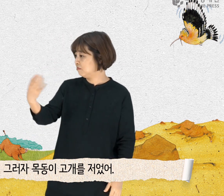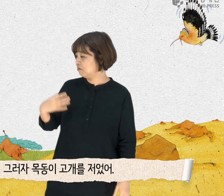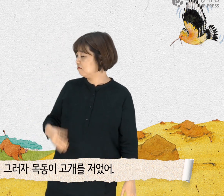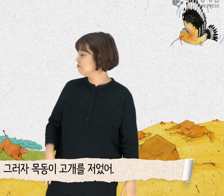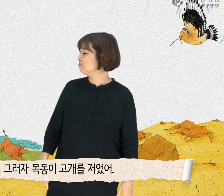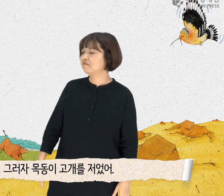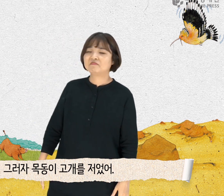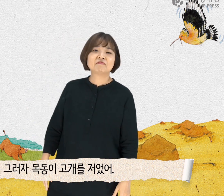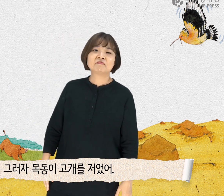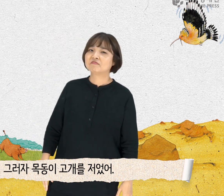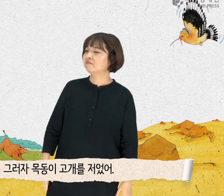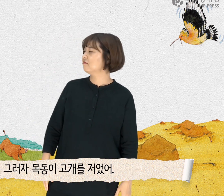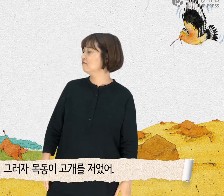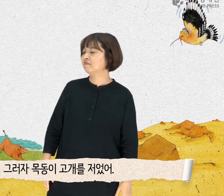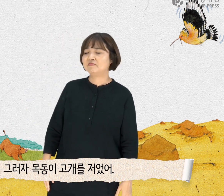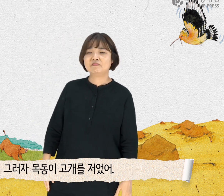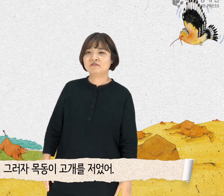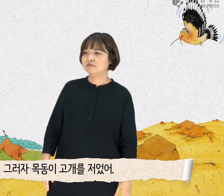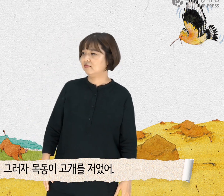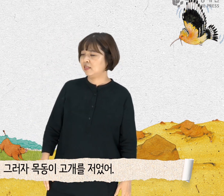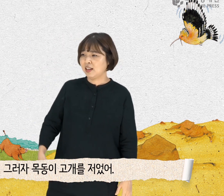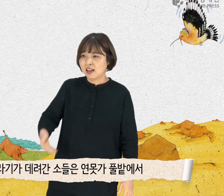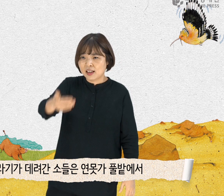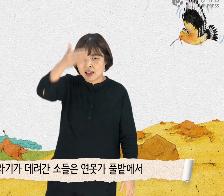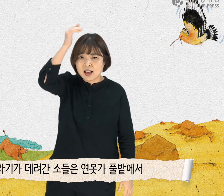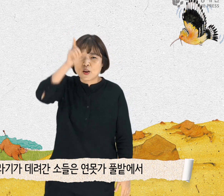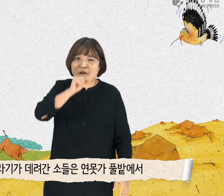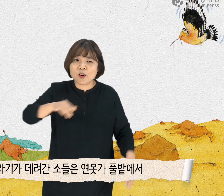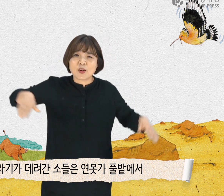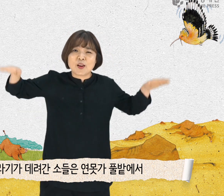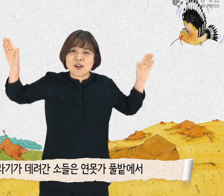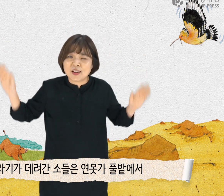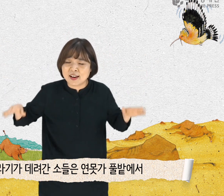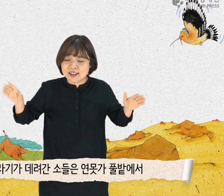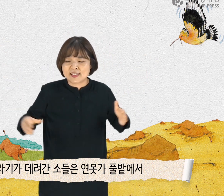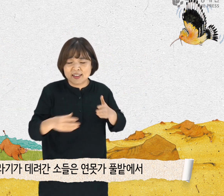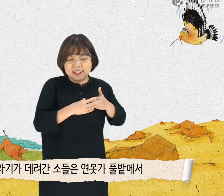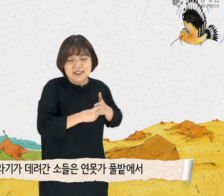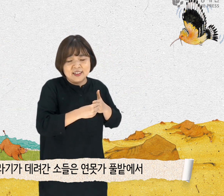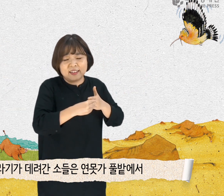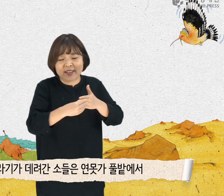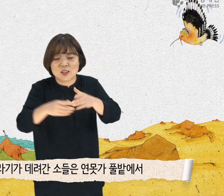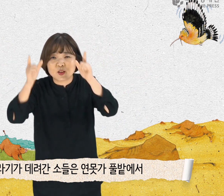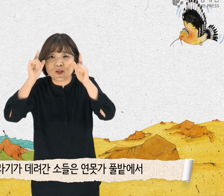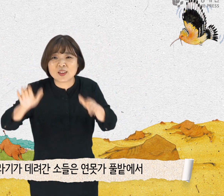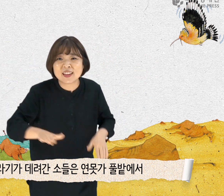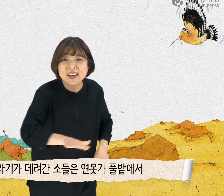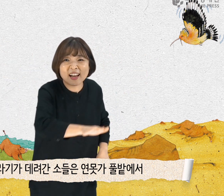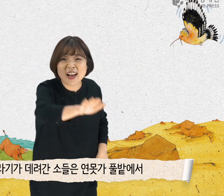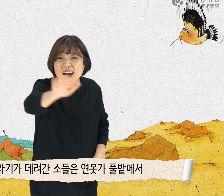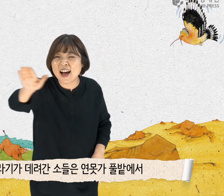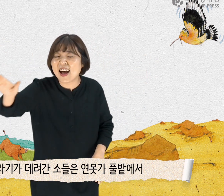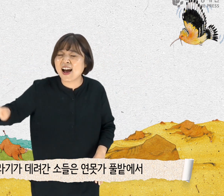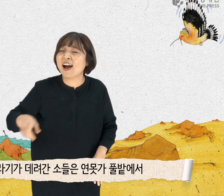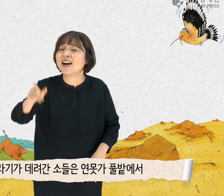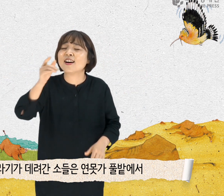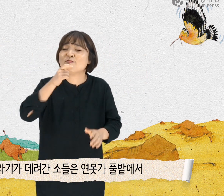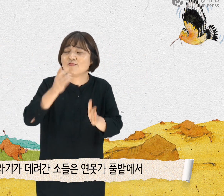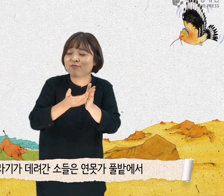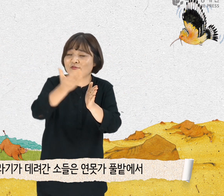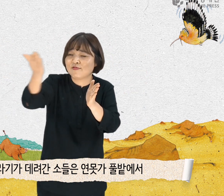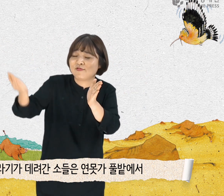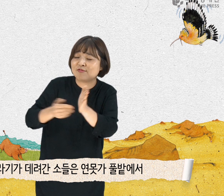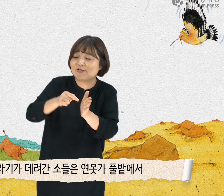그러자 목동이 고개를 저어 써 해오라기 가 데려간 소들은 연모 가불